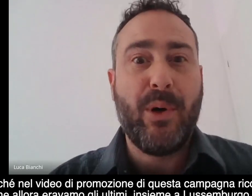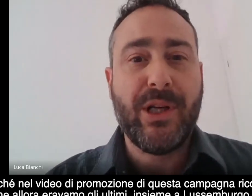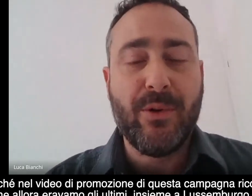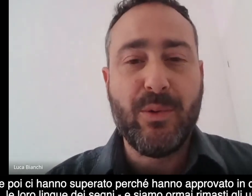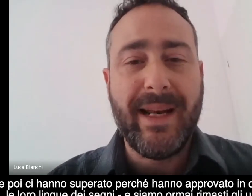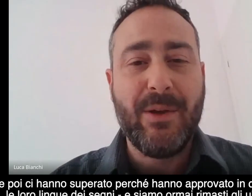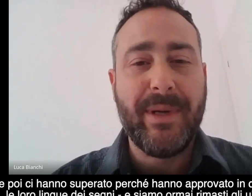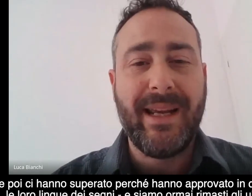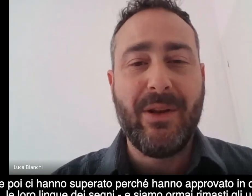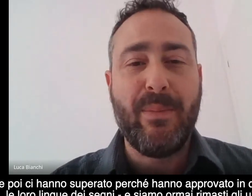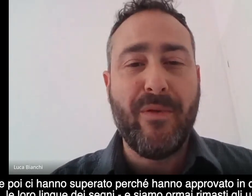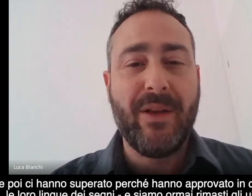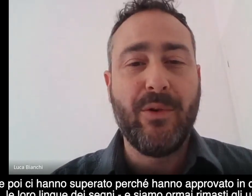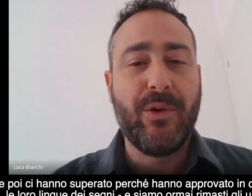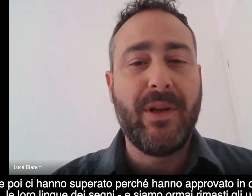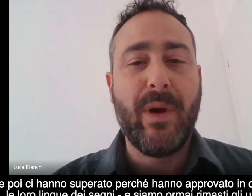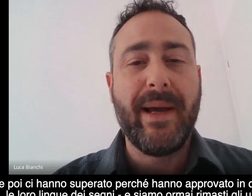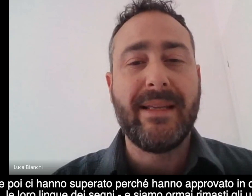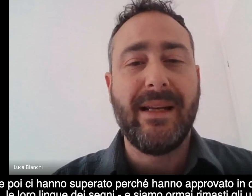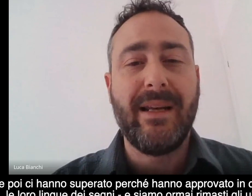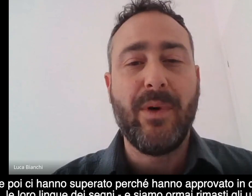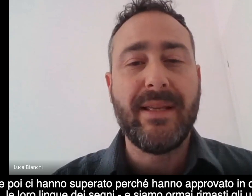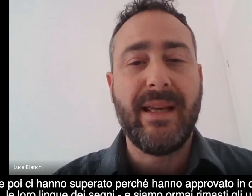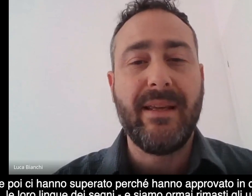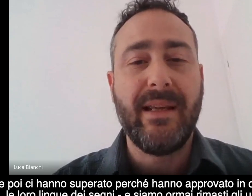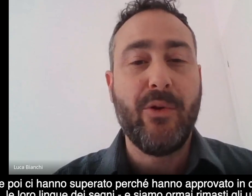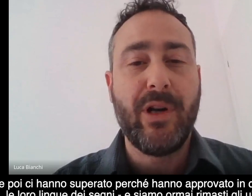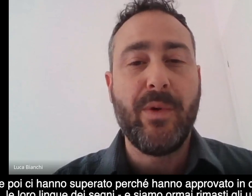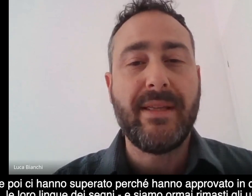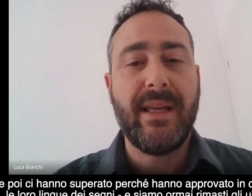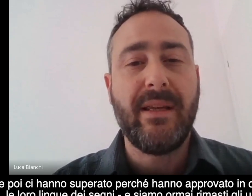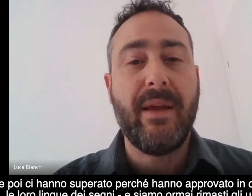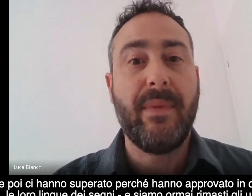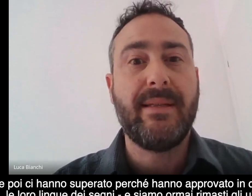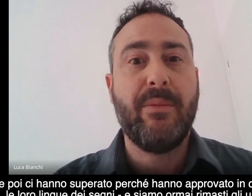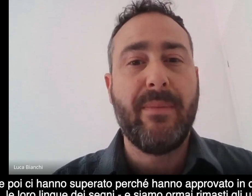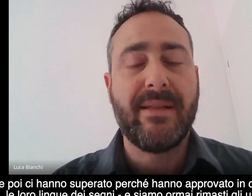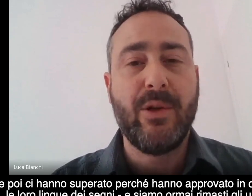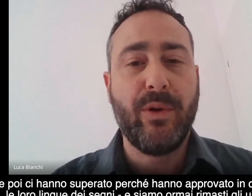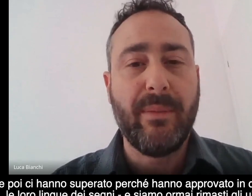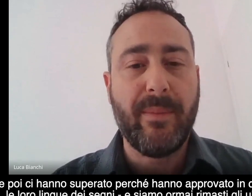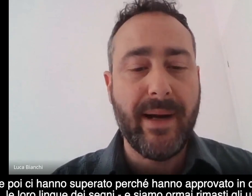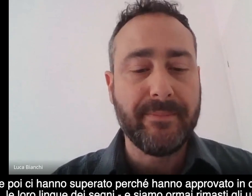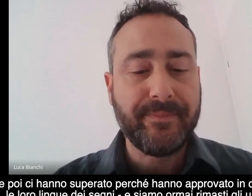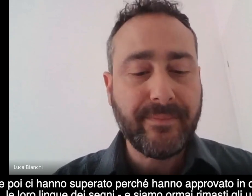ci hanno superato perché hanno provato in quei paesi la lingua dei segni le loro lingue dei segni e e siamo rimasti gli ultimi ormai